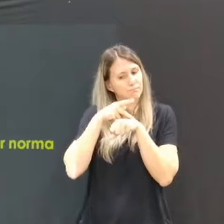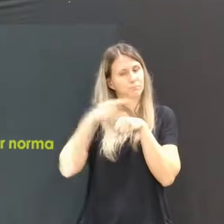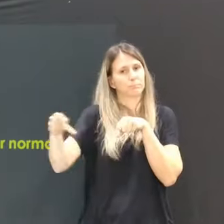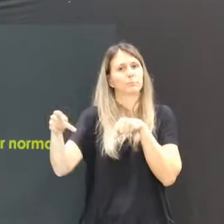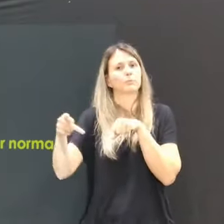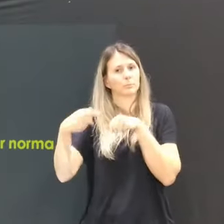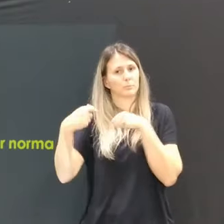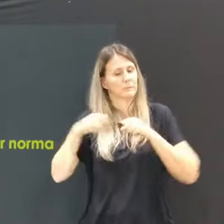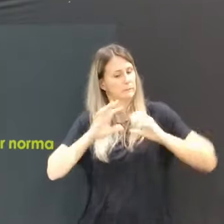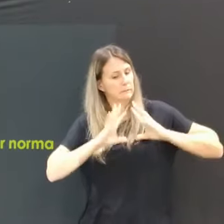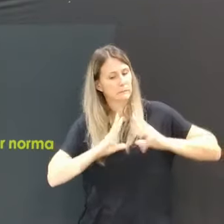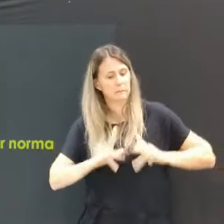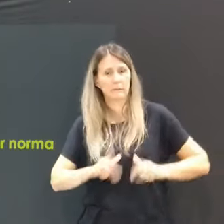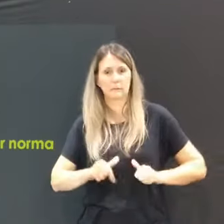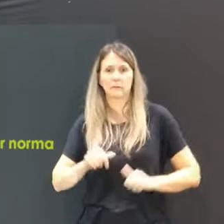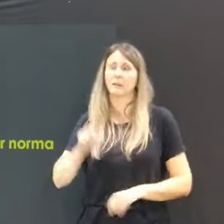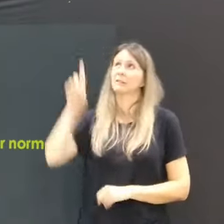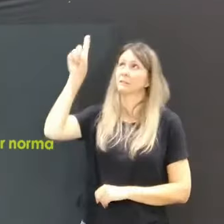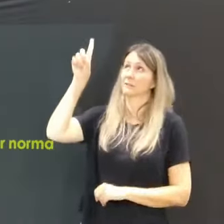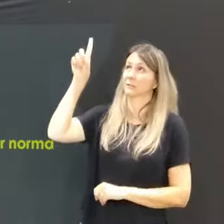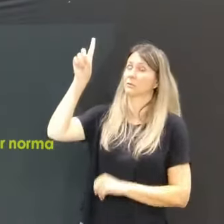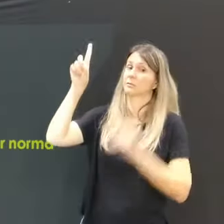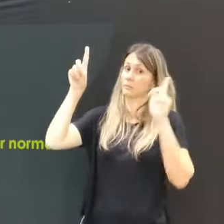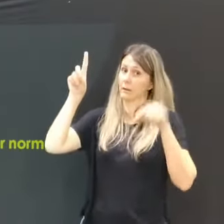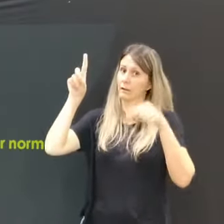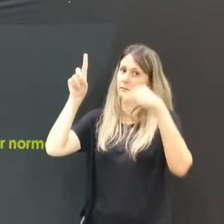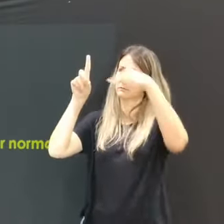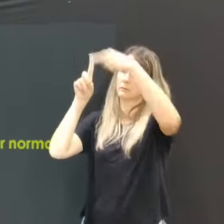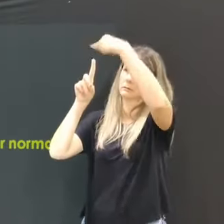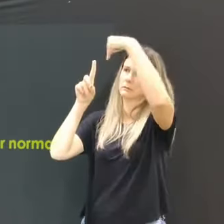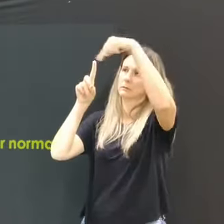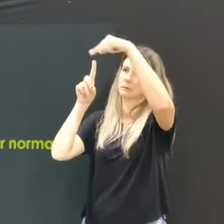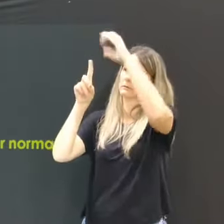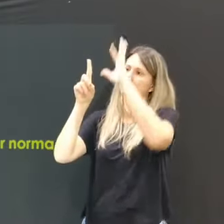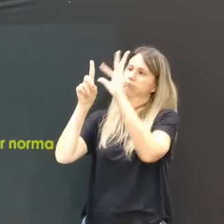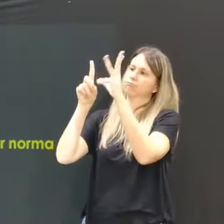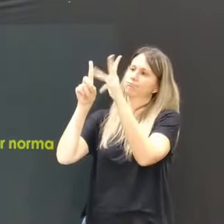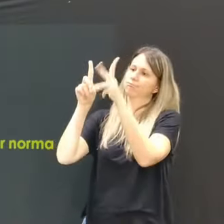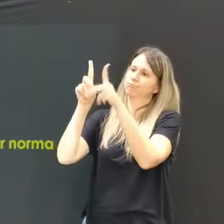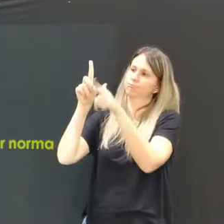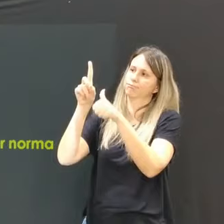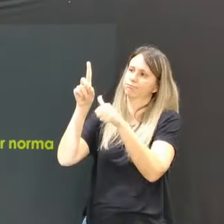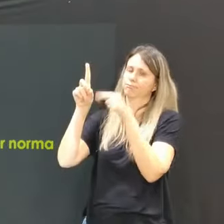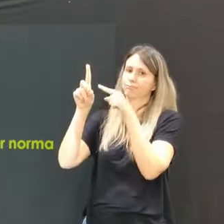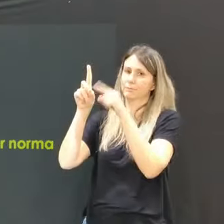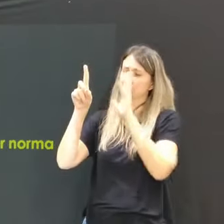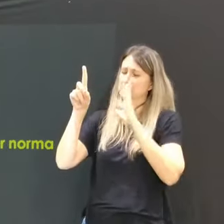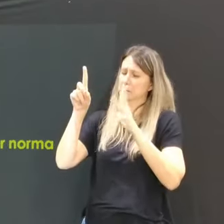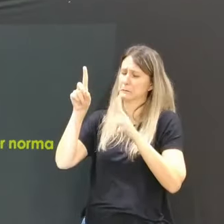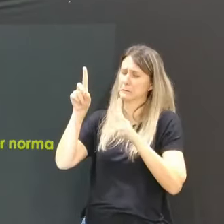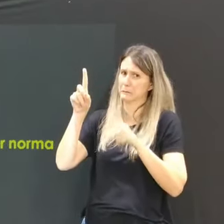de vida, puro, esse tal de puro, sermos limpos, porque Deus ele é santo, Deus ele é limpo, nele